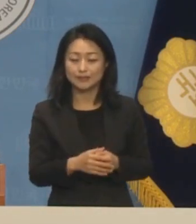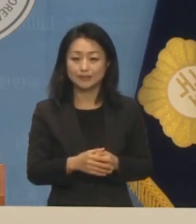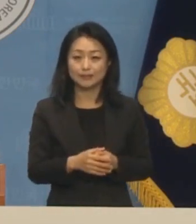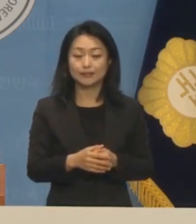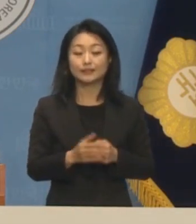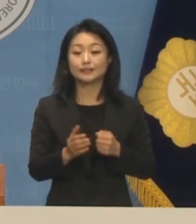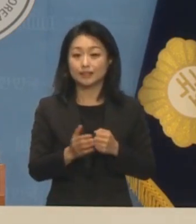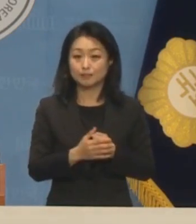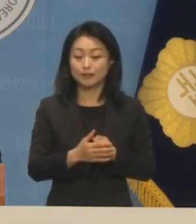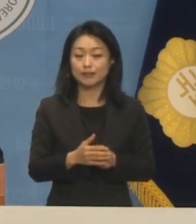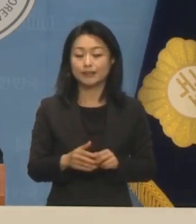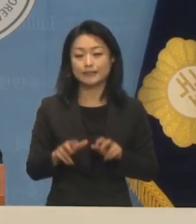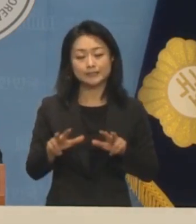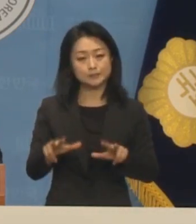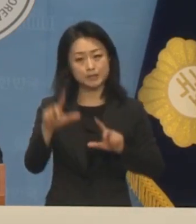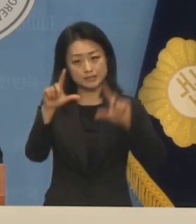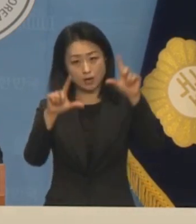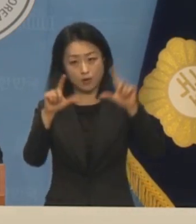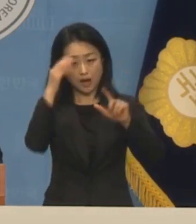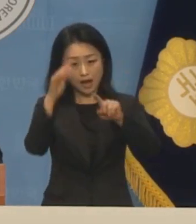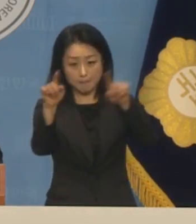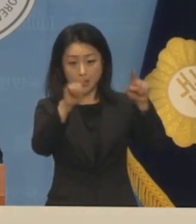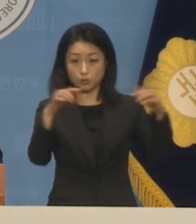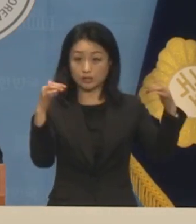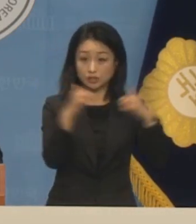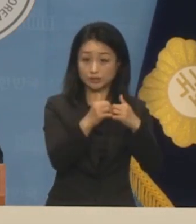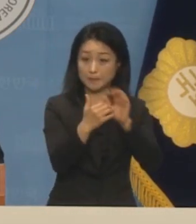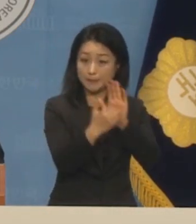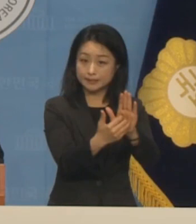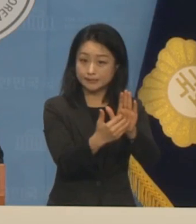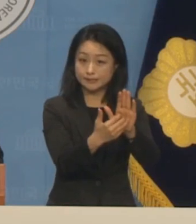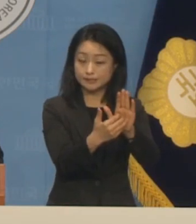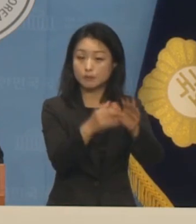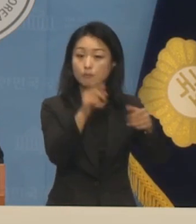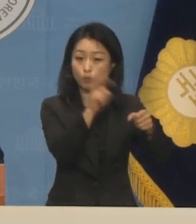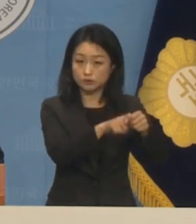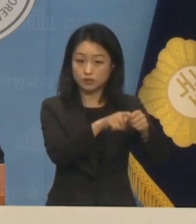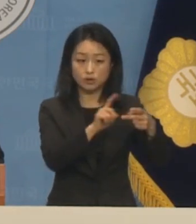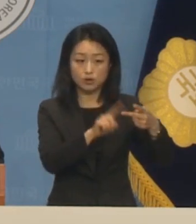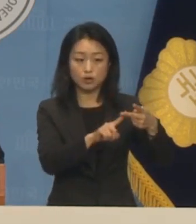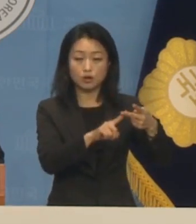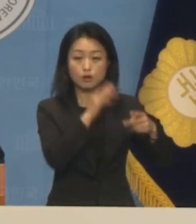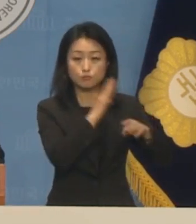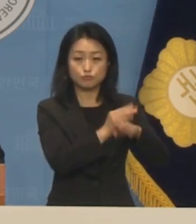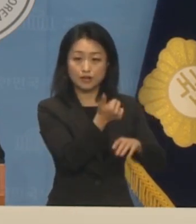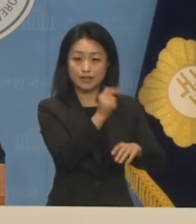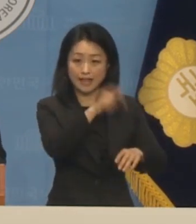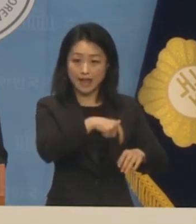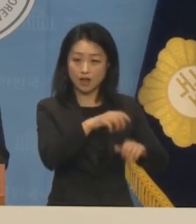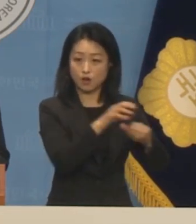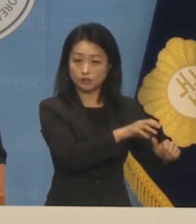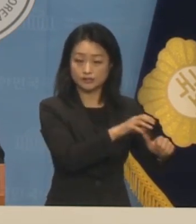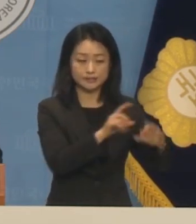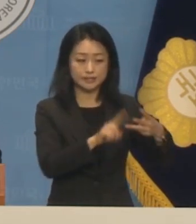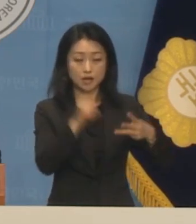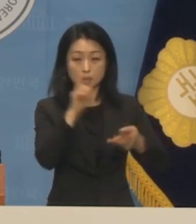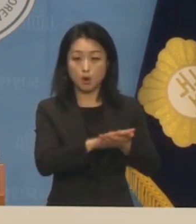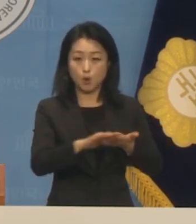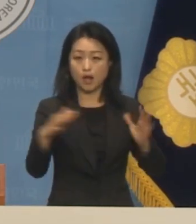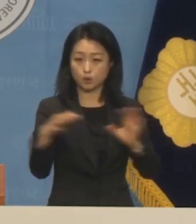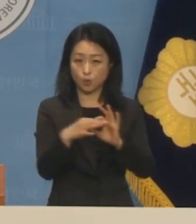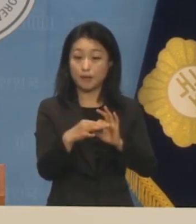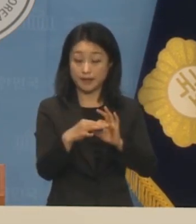따라서 우리는 이 한반도에서 전쟁 방지, 북핵 억지, 평화 경제를 위해서 동맹인 한미